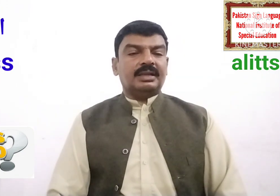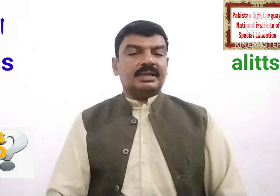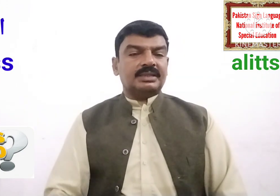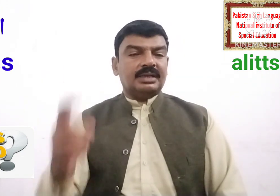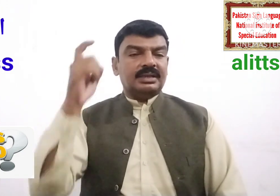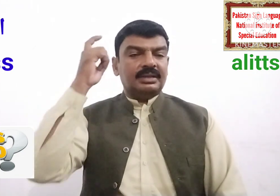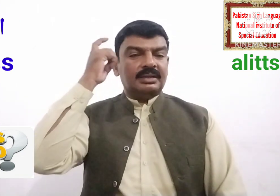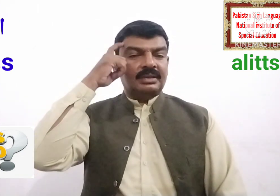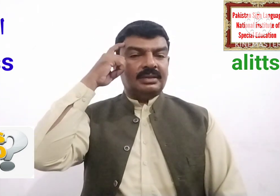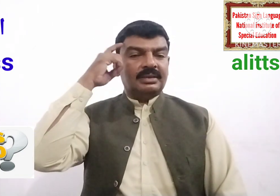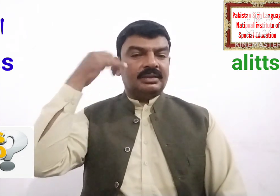अंदाजा,